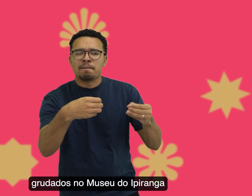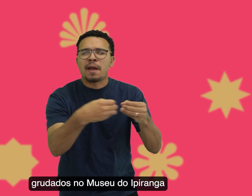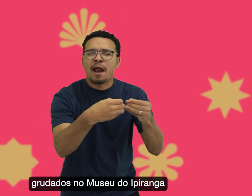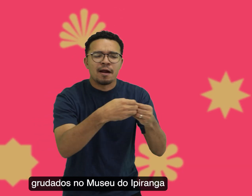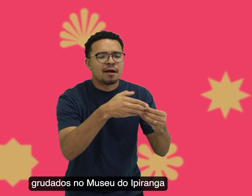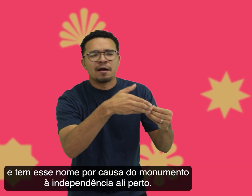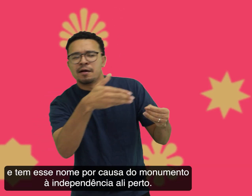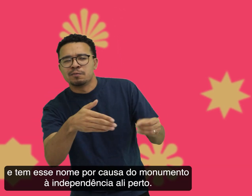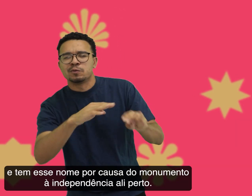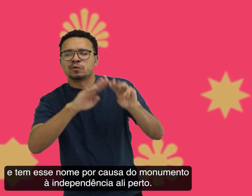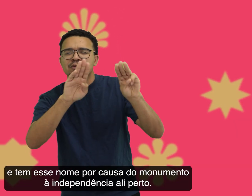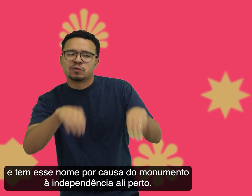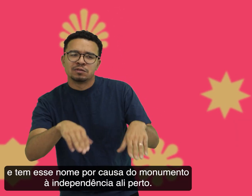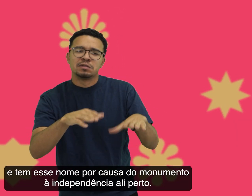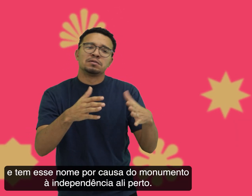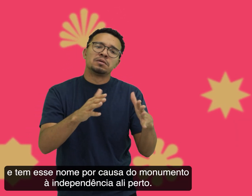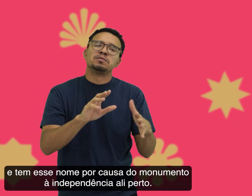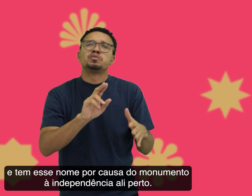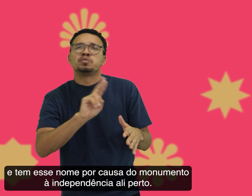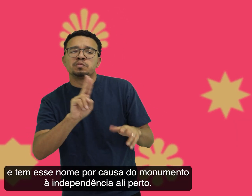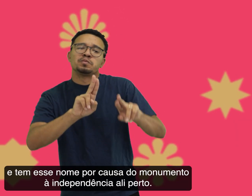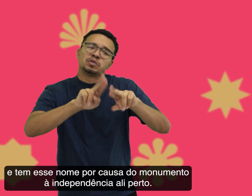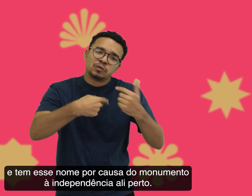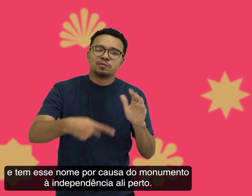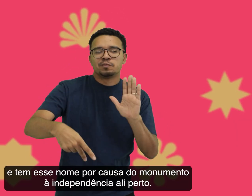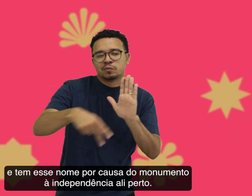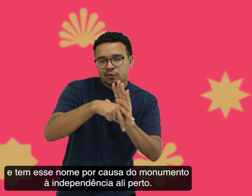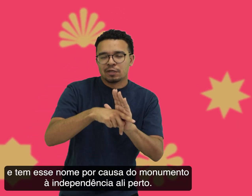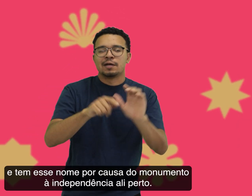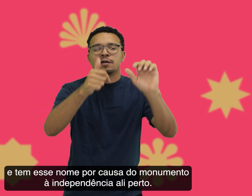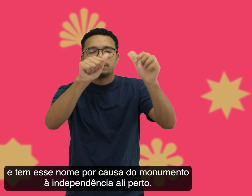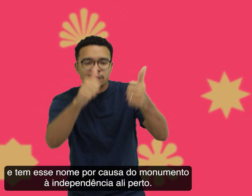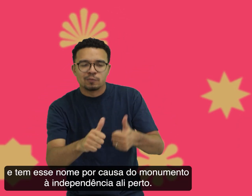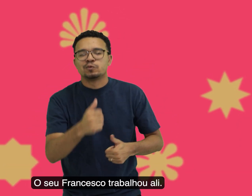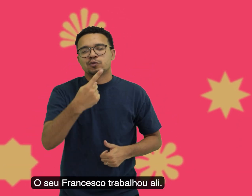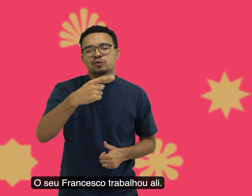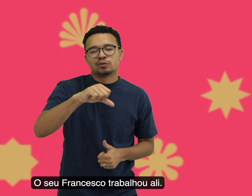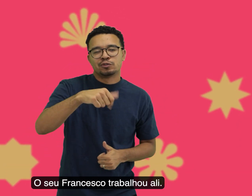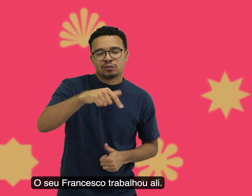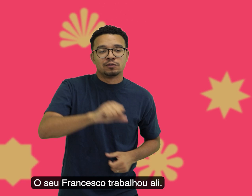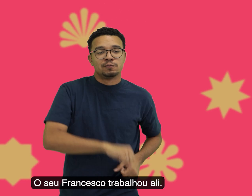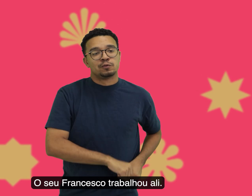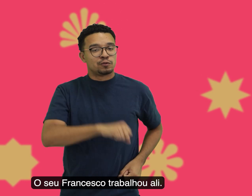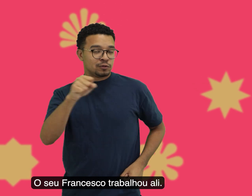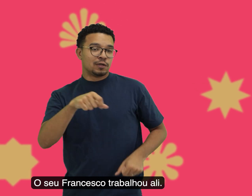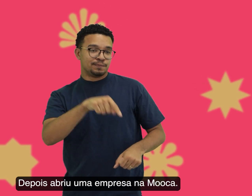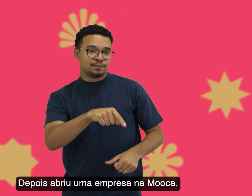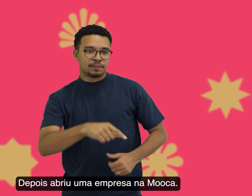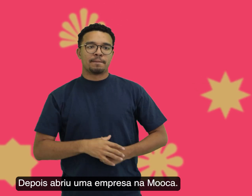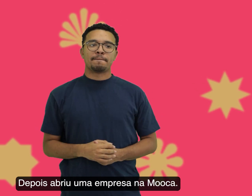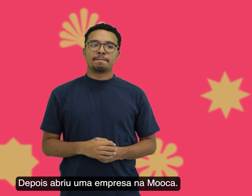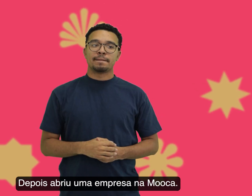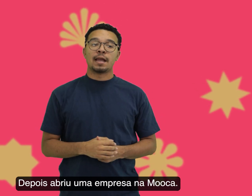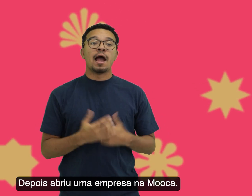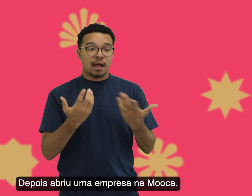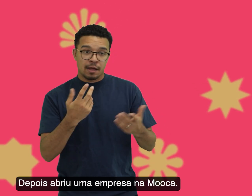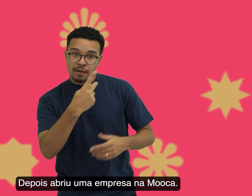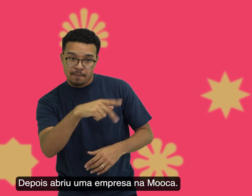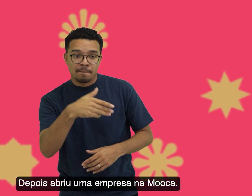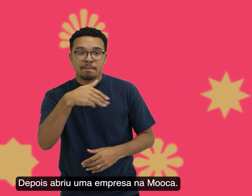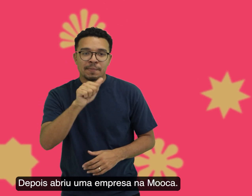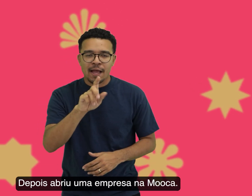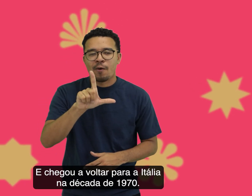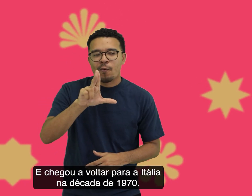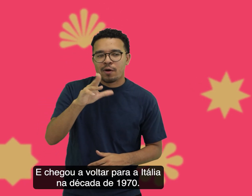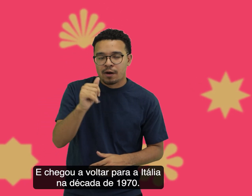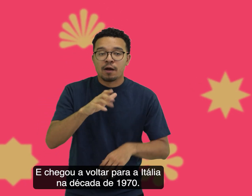ali grudados no Museu do Ipiranga e tem esse nome por causa do monumento à independência ali perto. O seu Francesco trabalhou ali, depois abriu